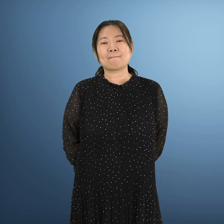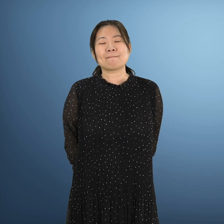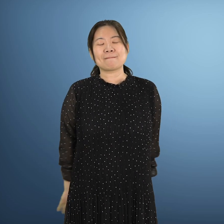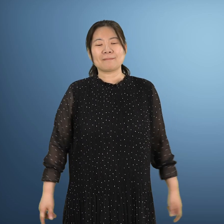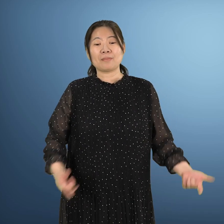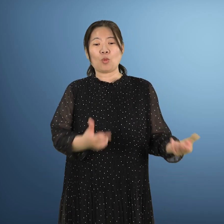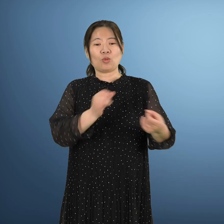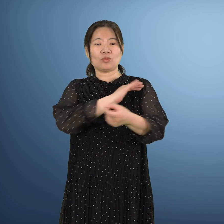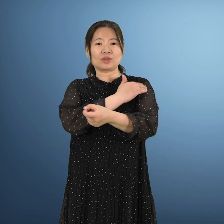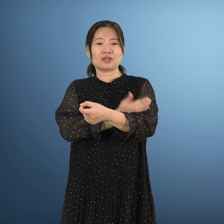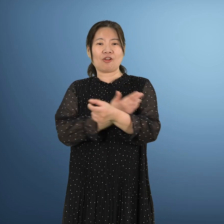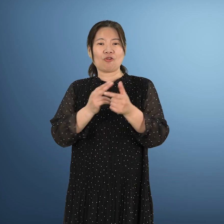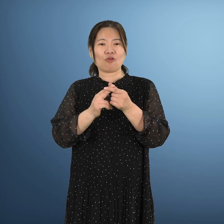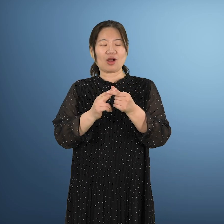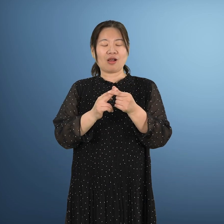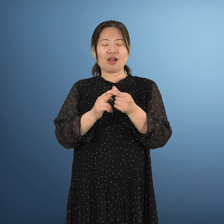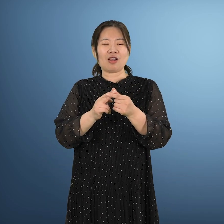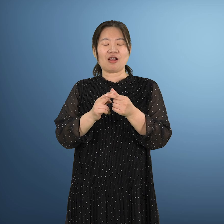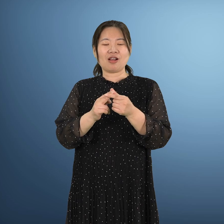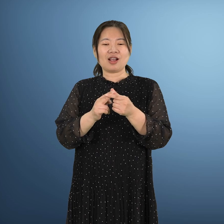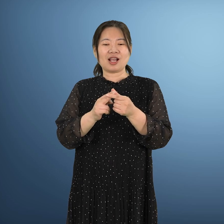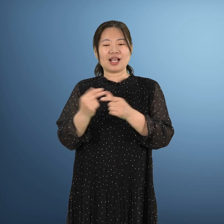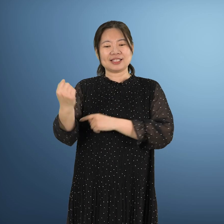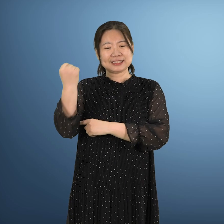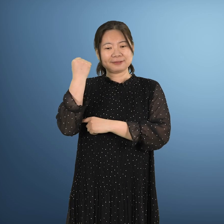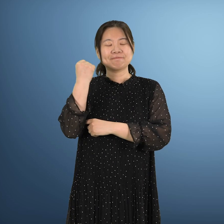모든 능력과 모든 권세,